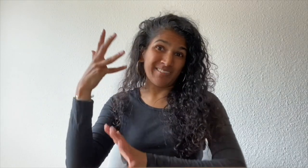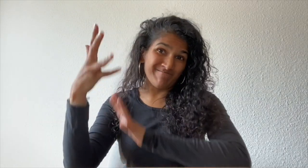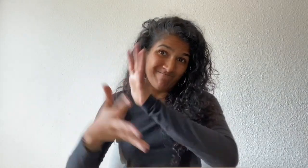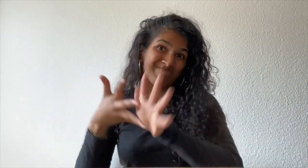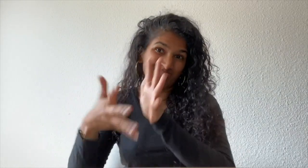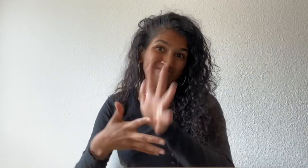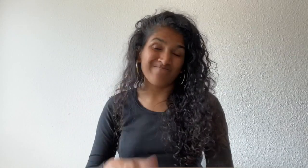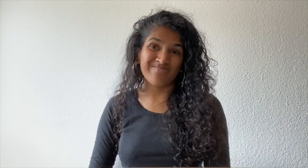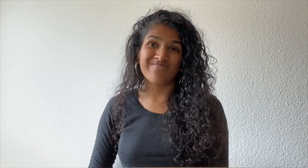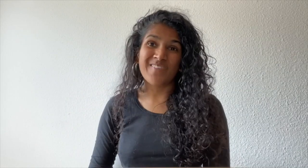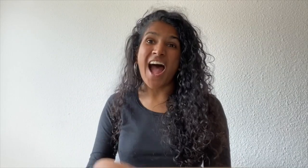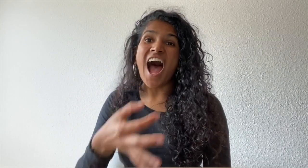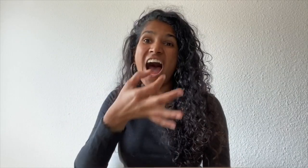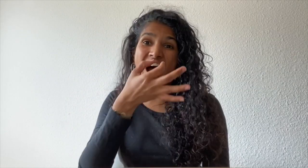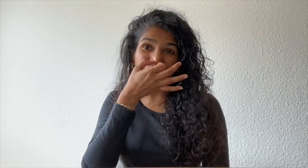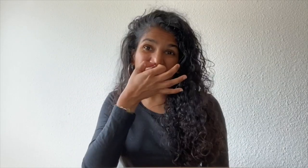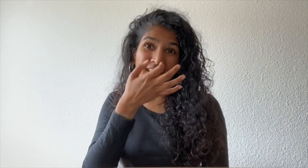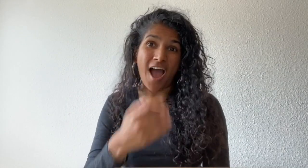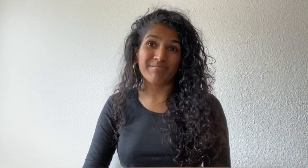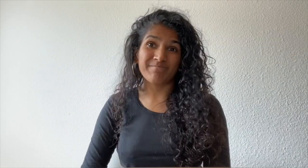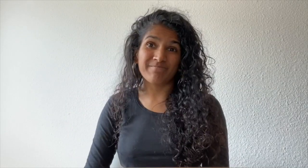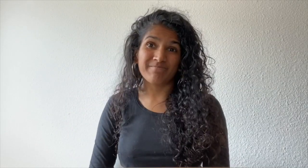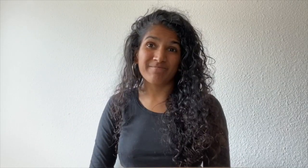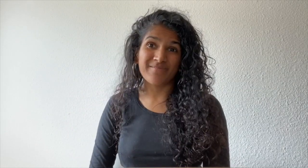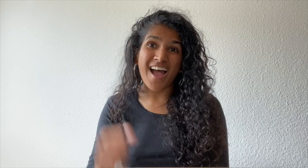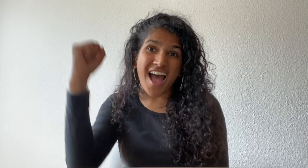Diese Gebärden werden von Weißen benutzt, wie diese oder diese.